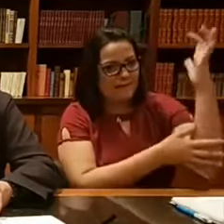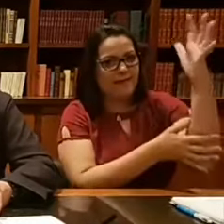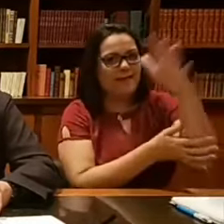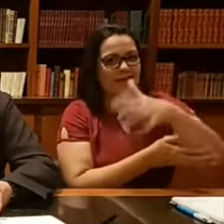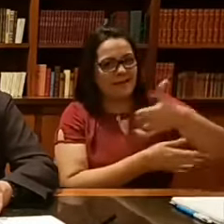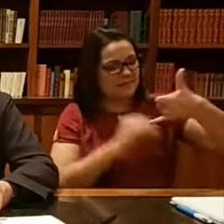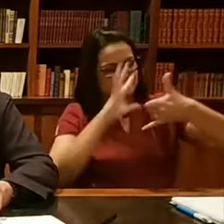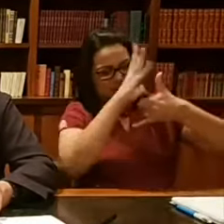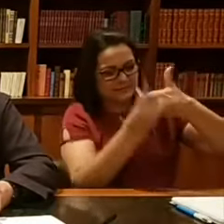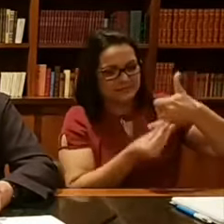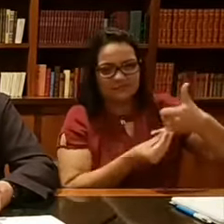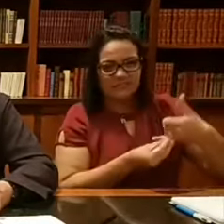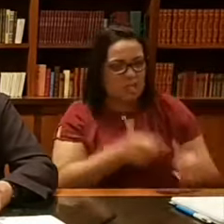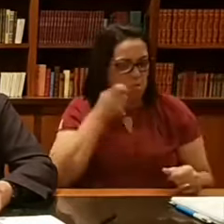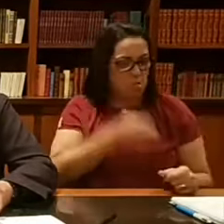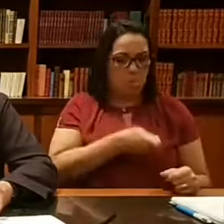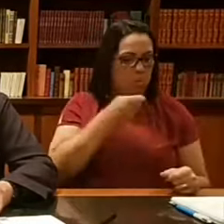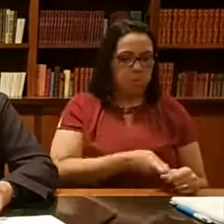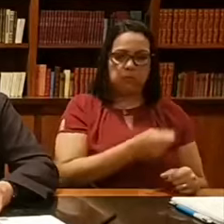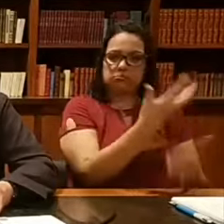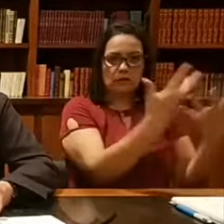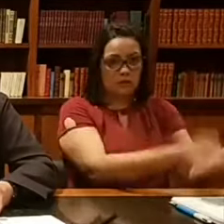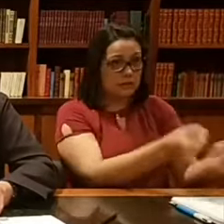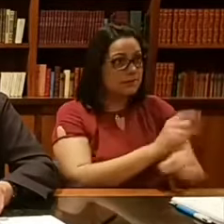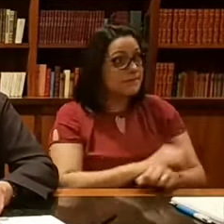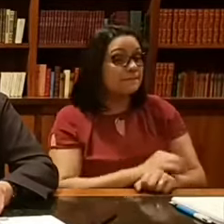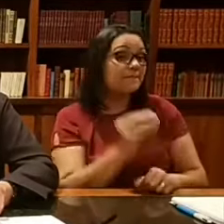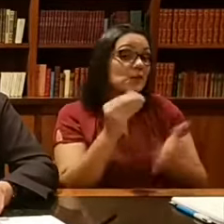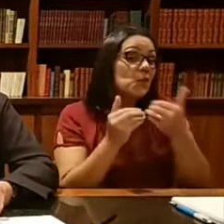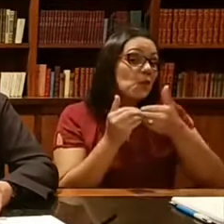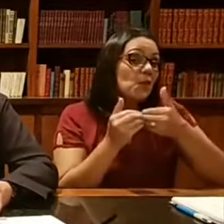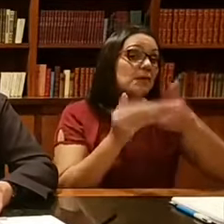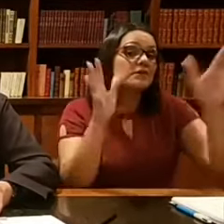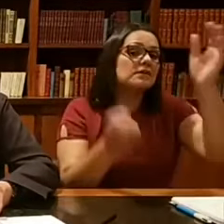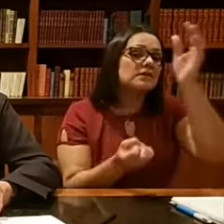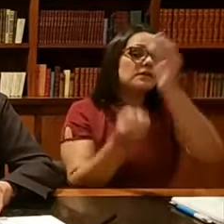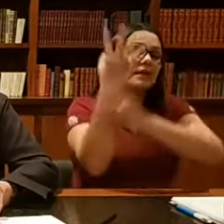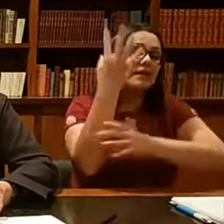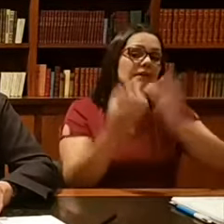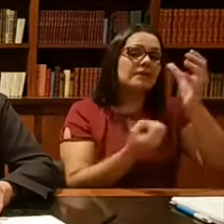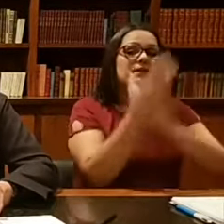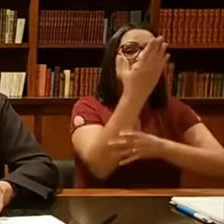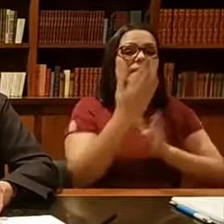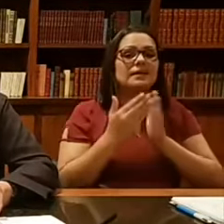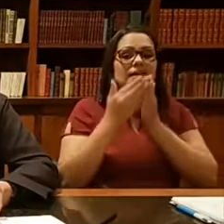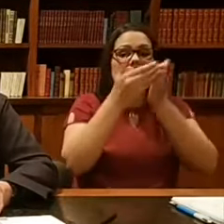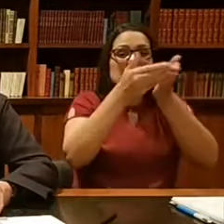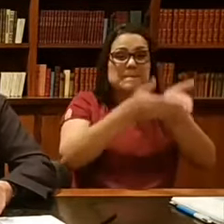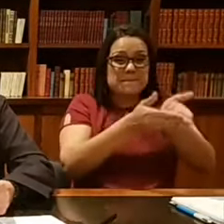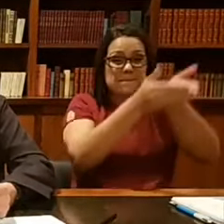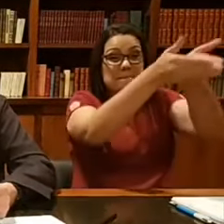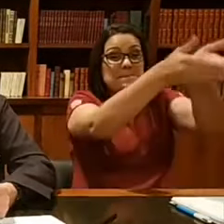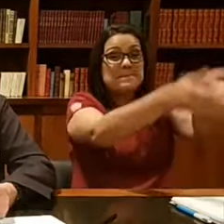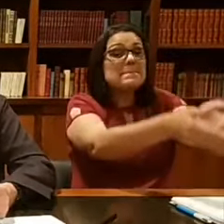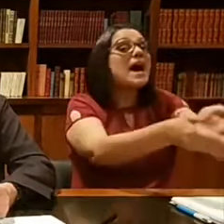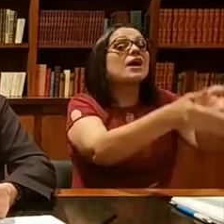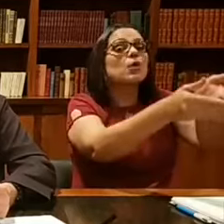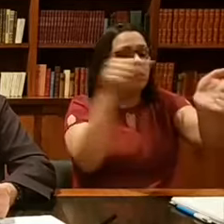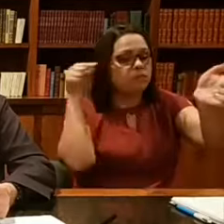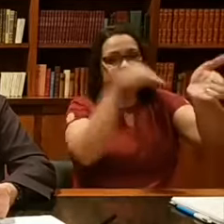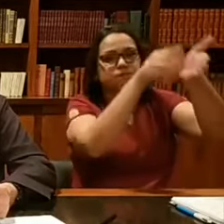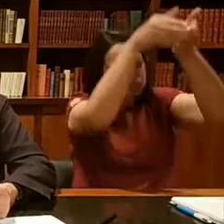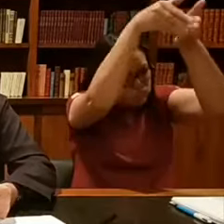quase sempre um chita ambiental, não tinha condições. Começamos a fundar aí algumas embarcações na costa do Brasil.